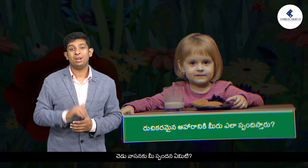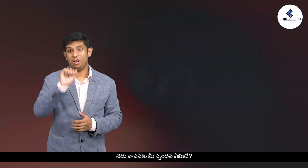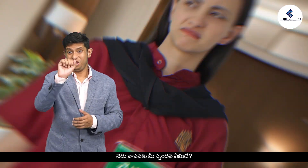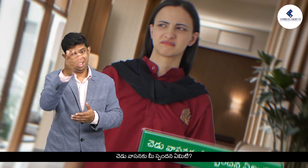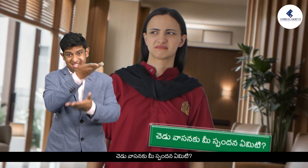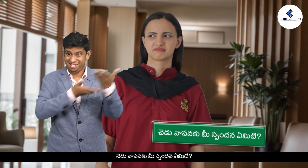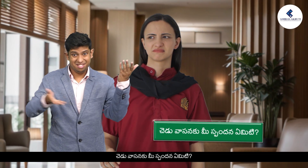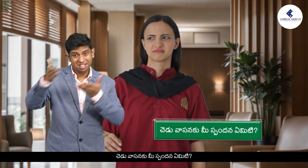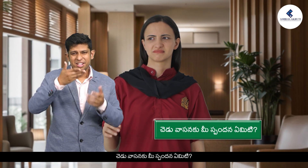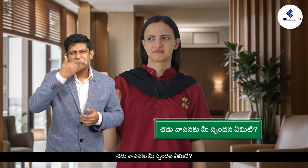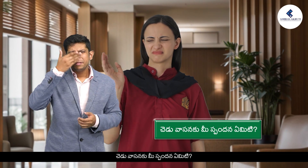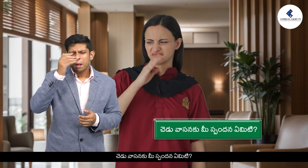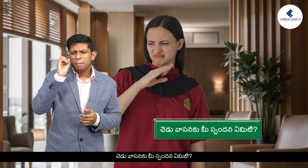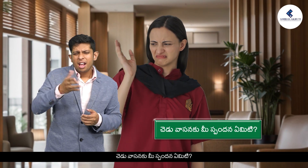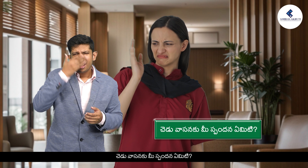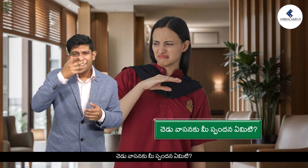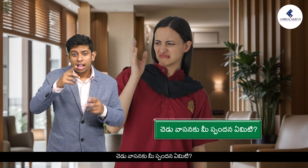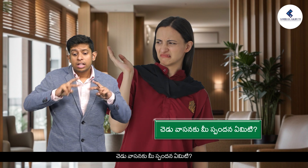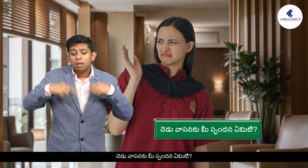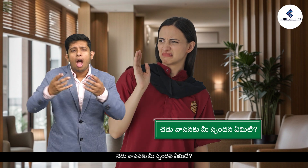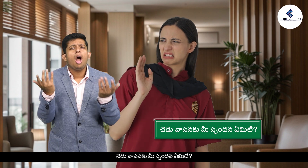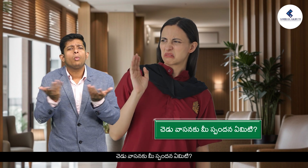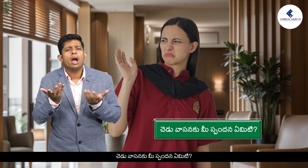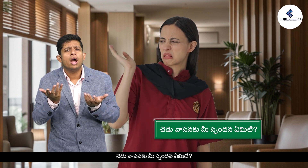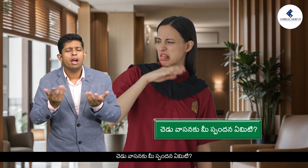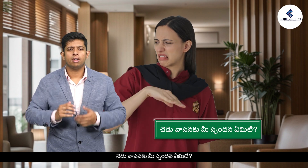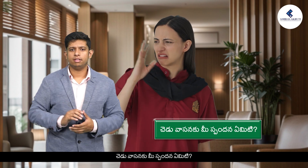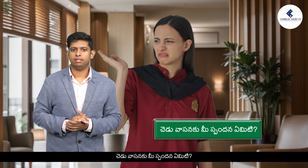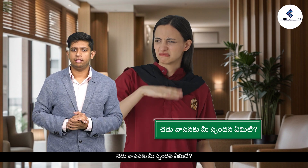చెడు వాసనకు మీ స్పందన ఏమిటి?